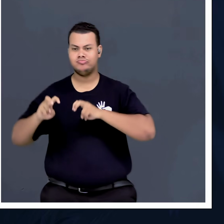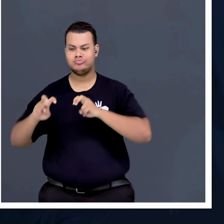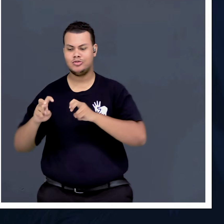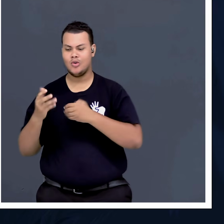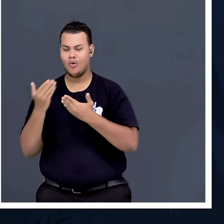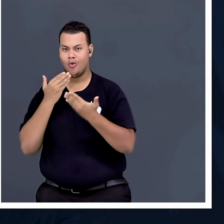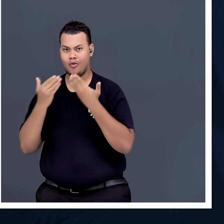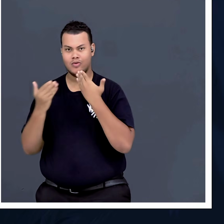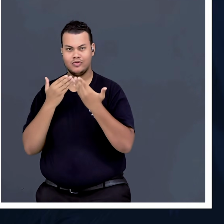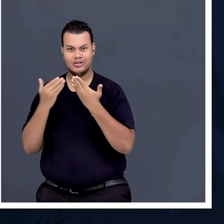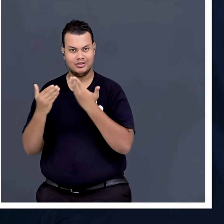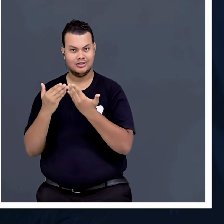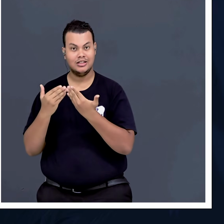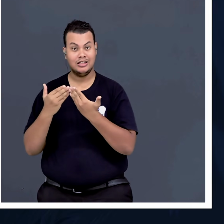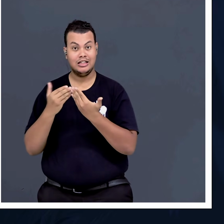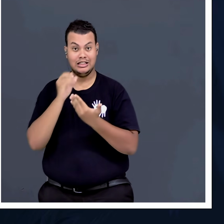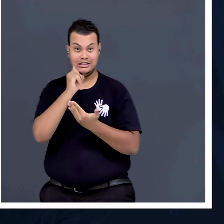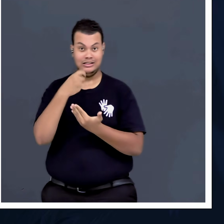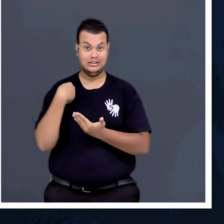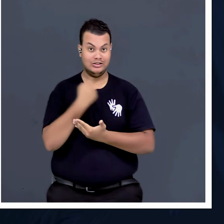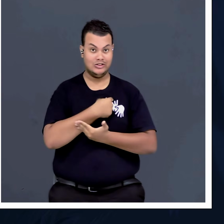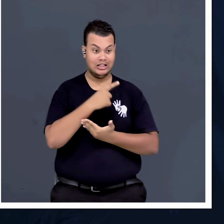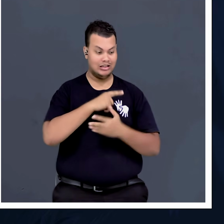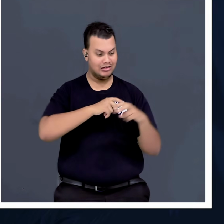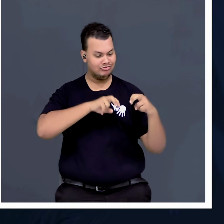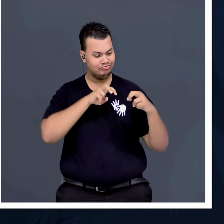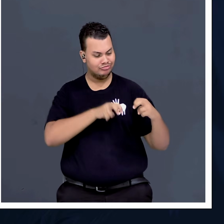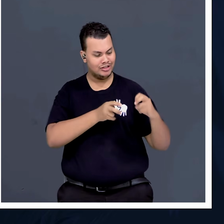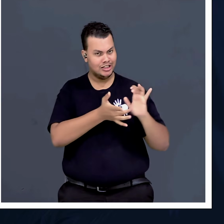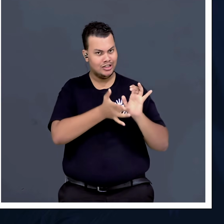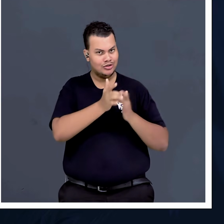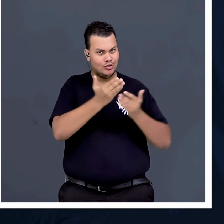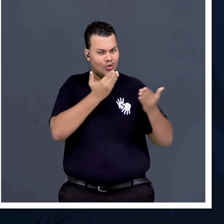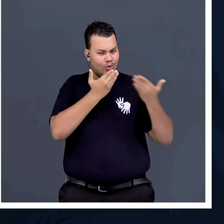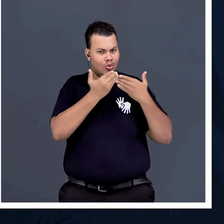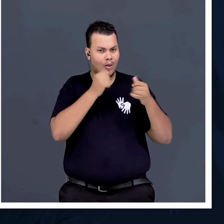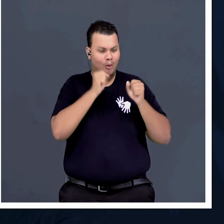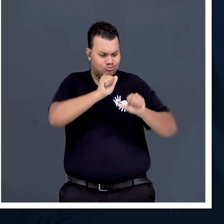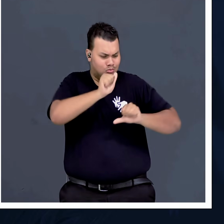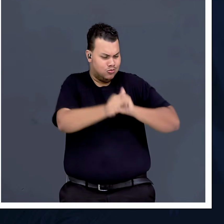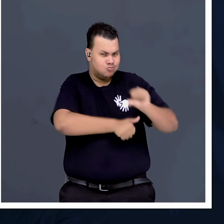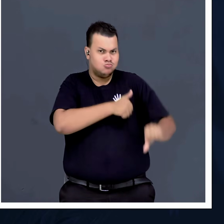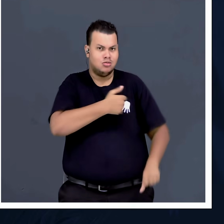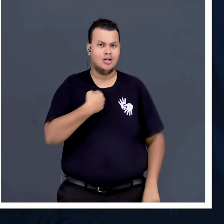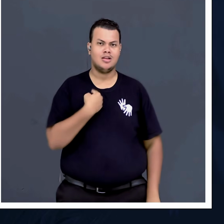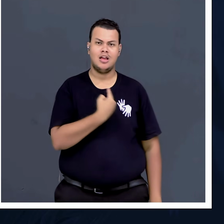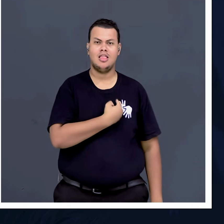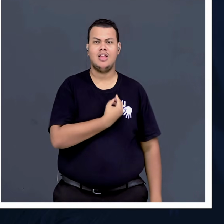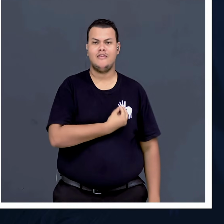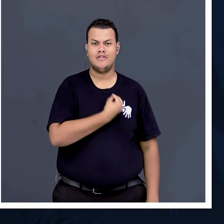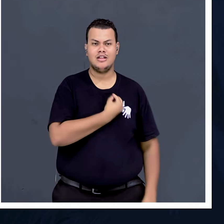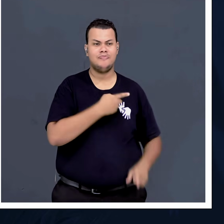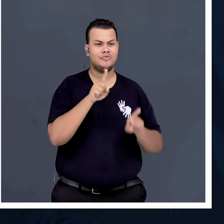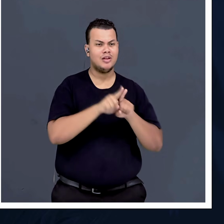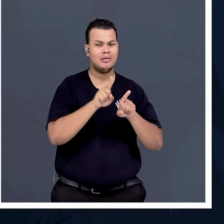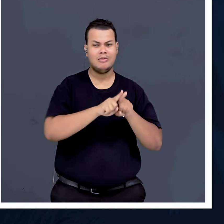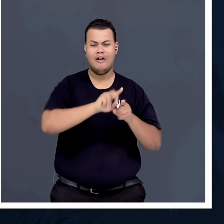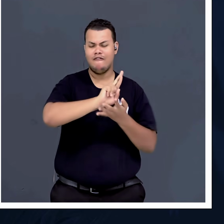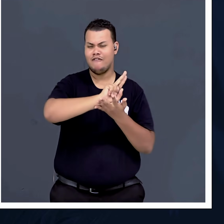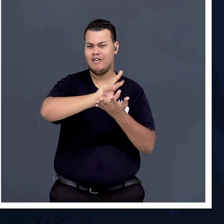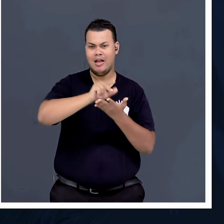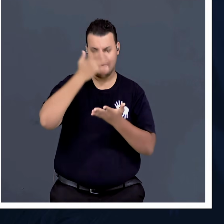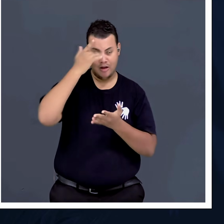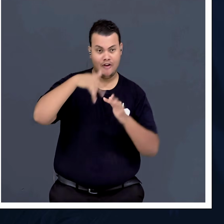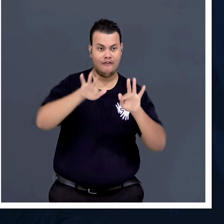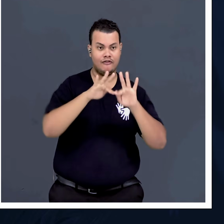com Jesus transforma a nossa vida, não é verdade? Uma conversa é o suficiente para transformar a vida de toda uma